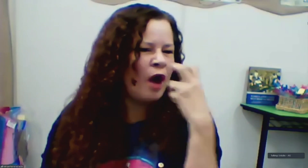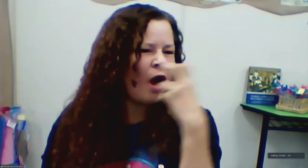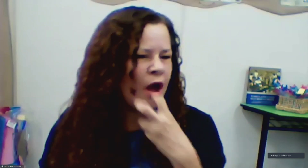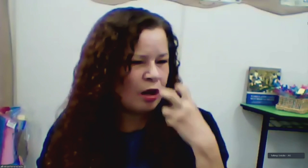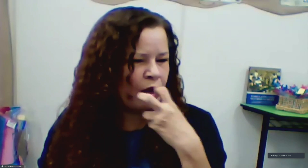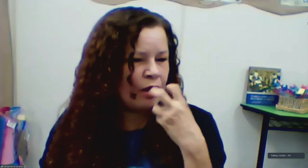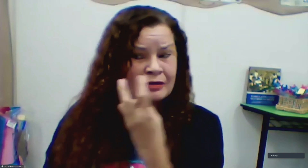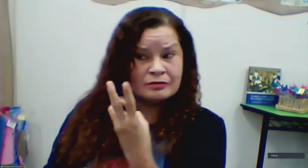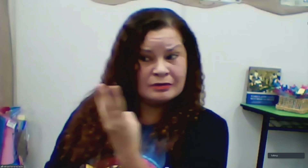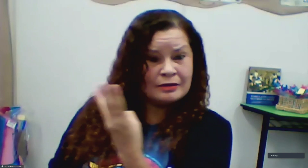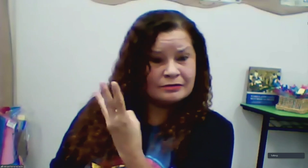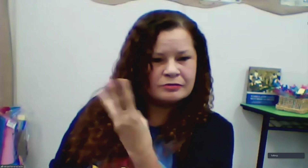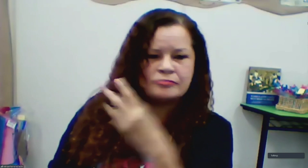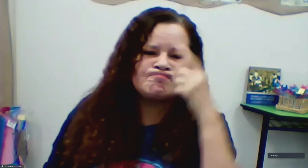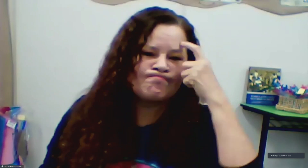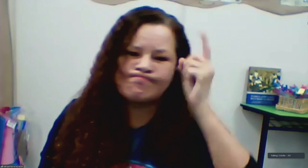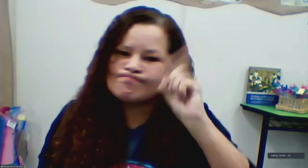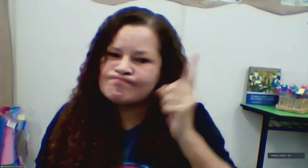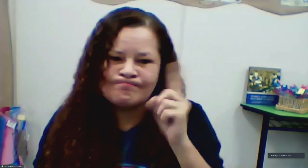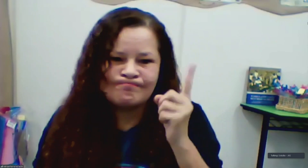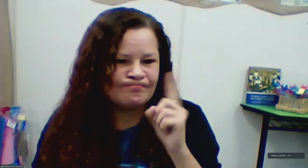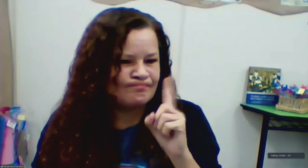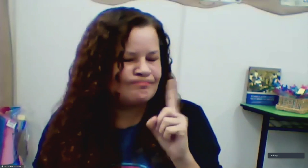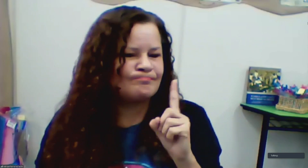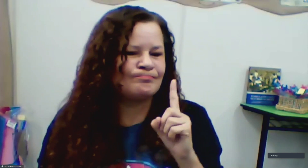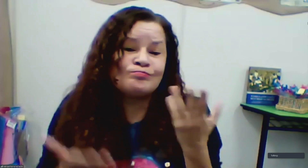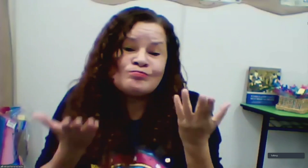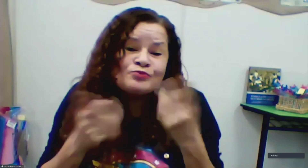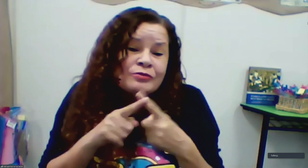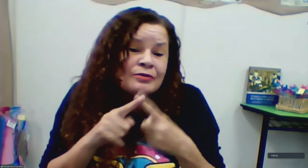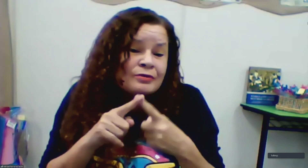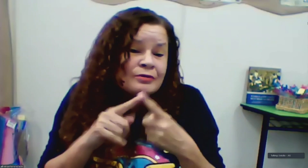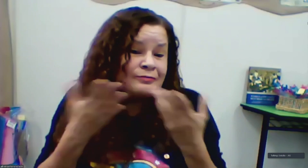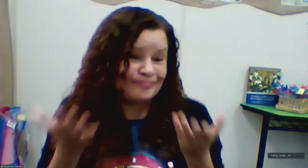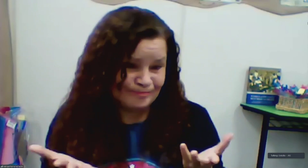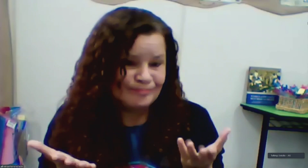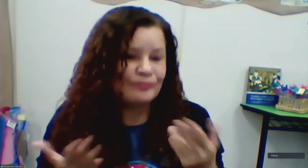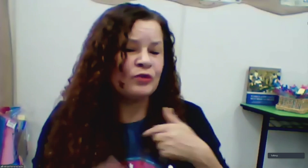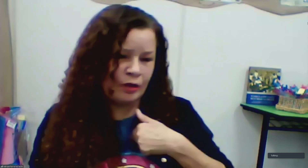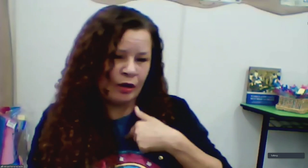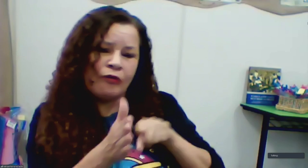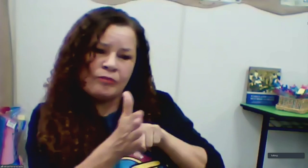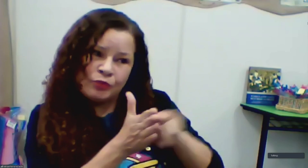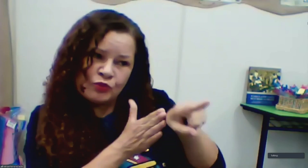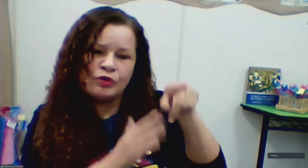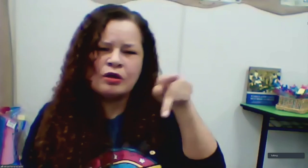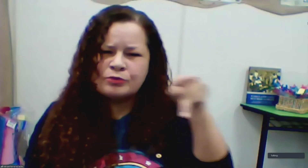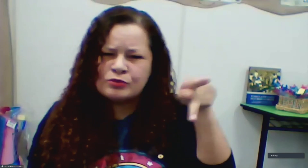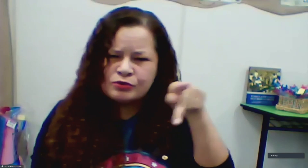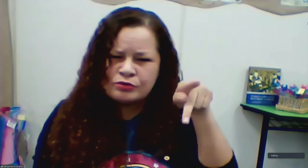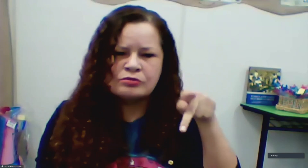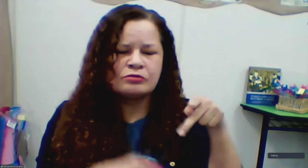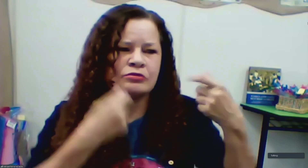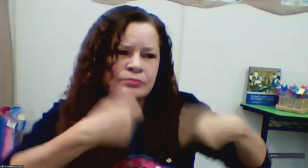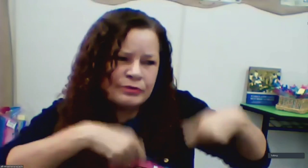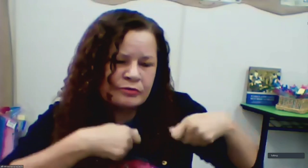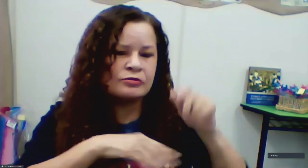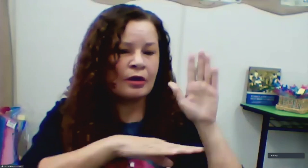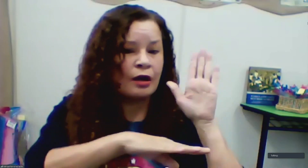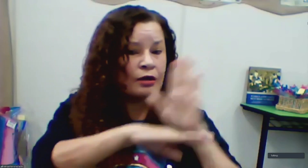dificuldade. Aí eu perguntei para a professora, eu preciso ajudar, incentivar os surdos, né? Eu preciso